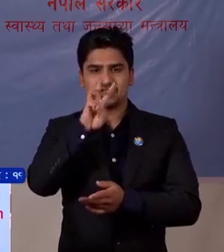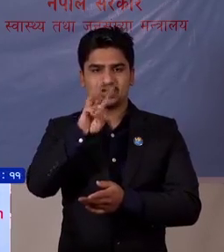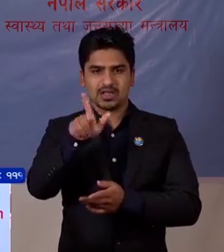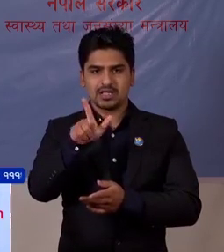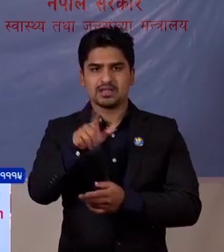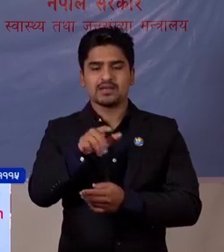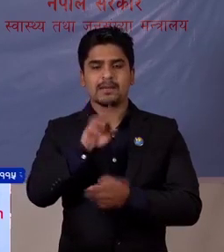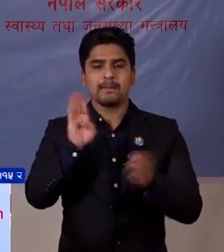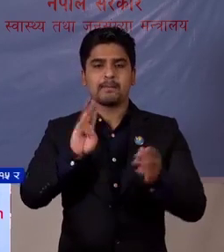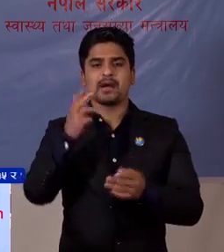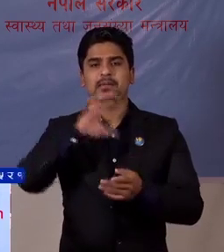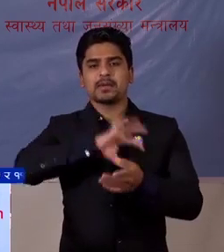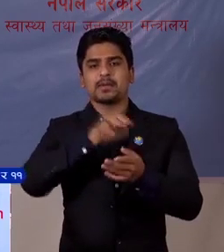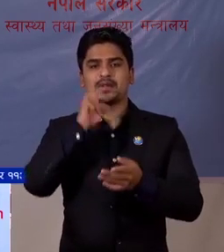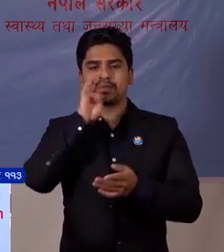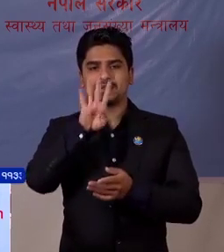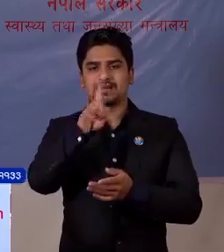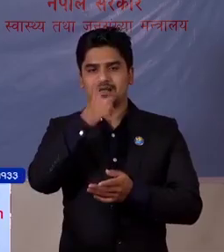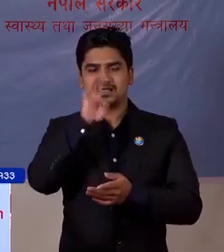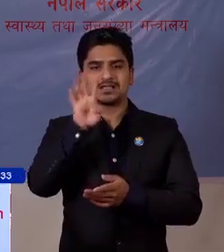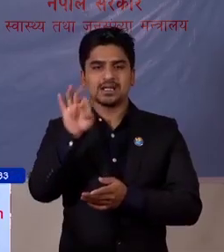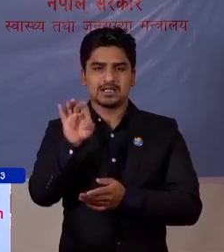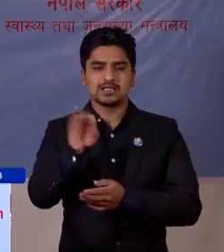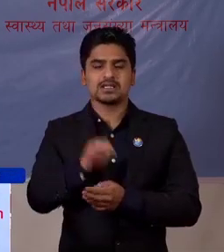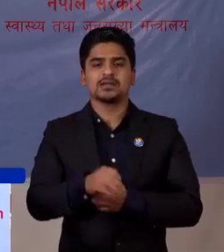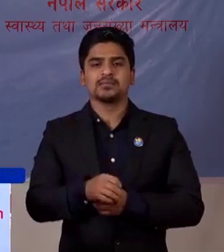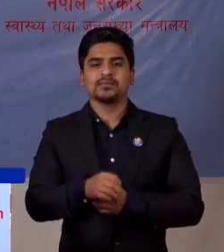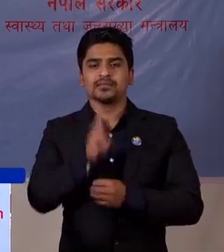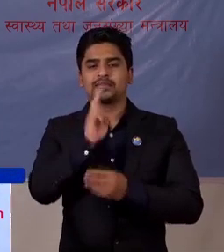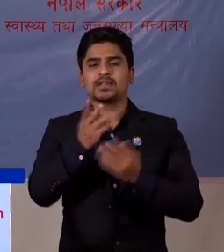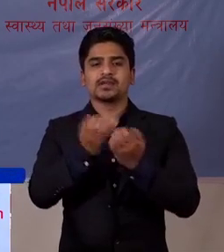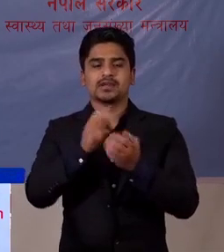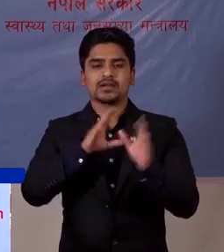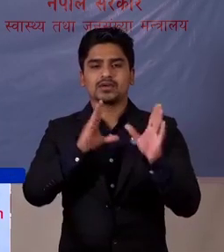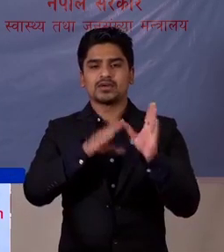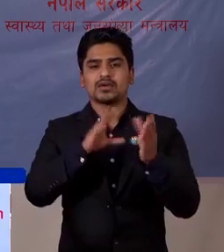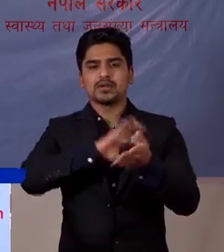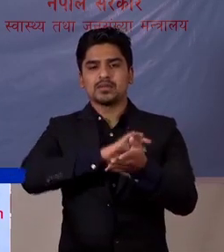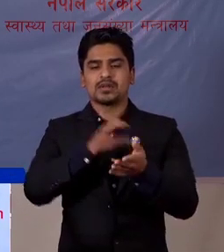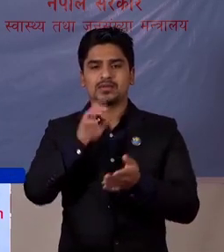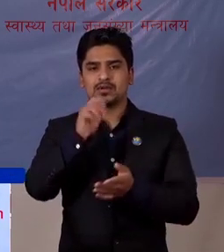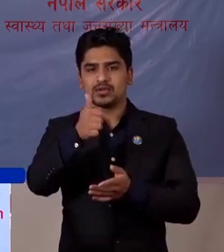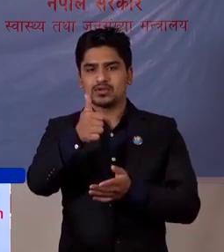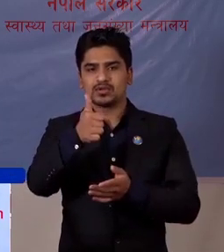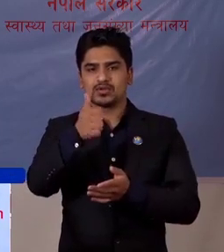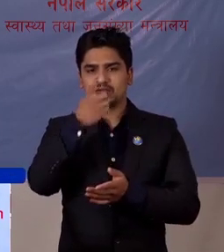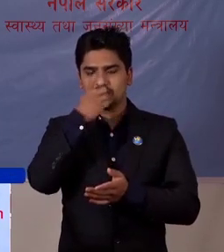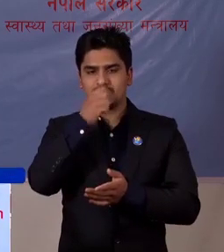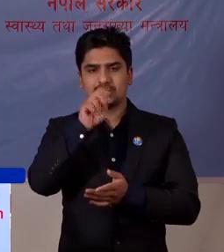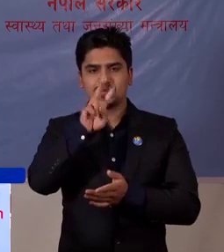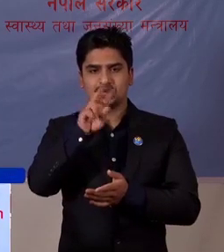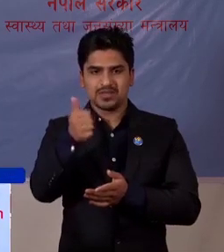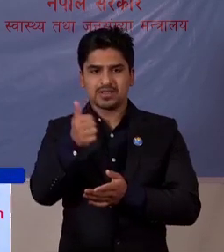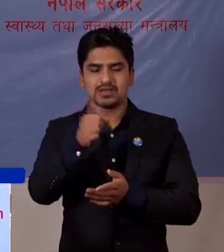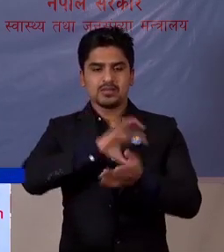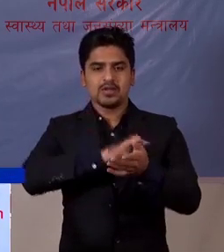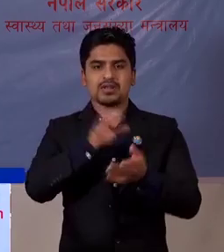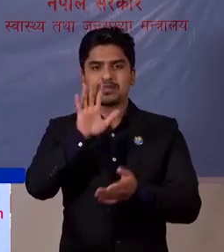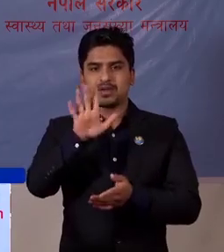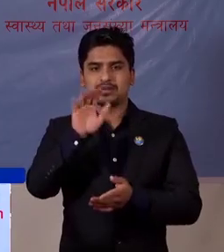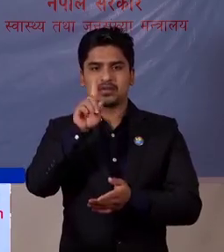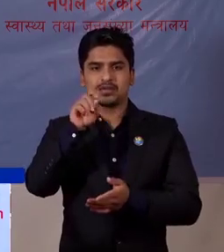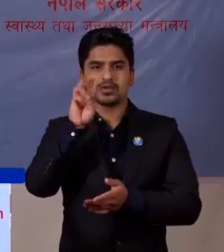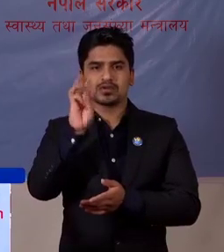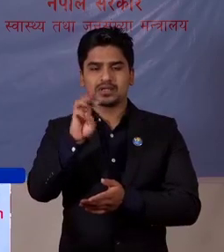1,337, बागमती प्रदेशमा 440, त्यसै गरी गण्डकी प्रदेशमा 626, प्रदेश नम्बर 5